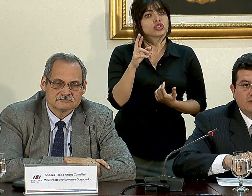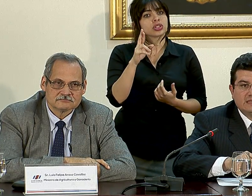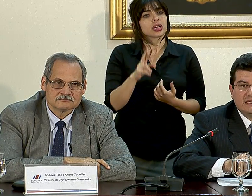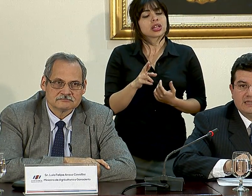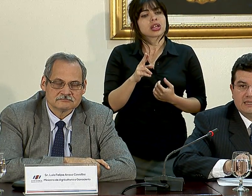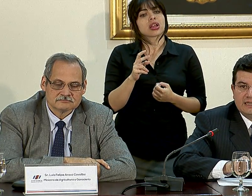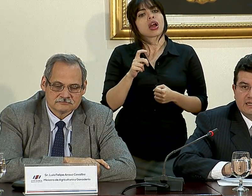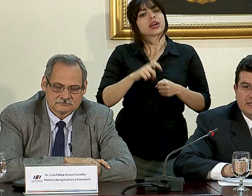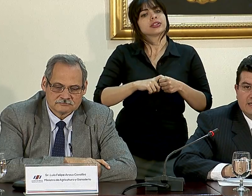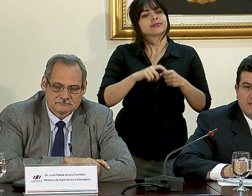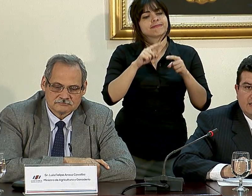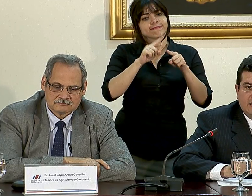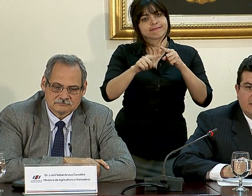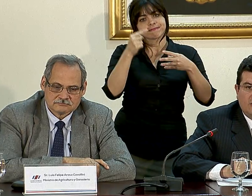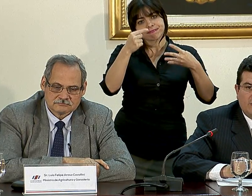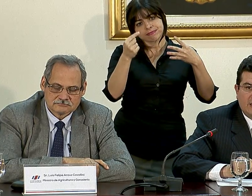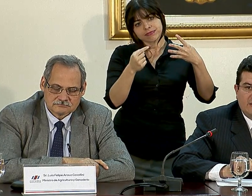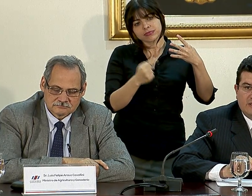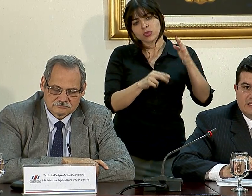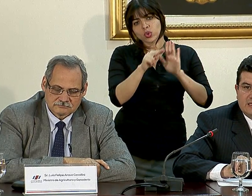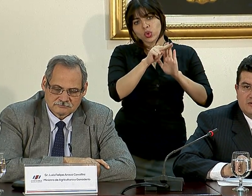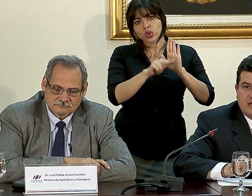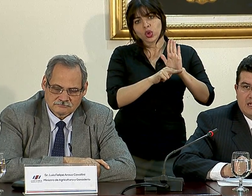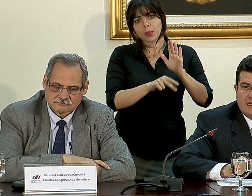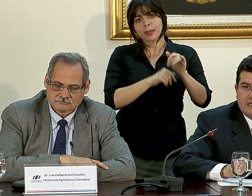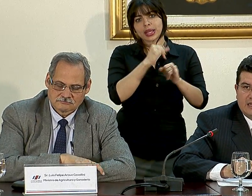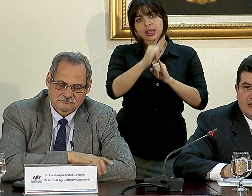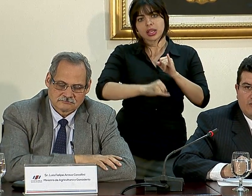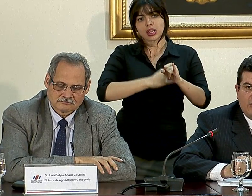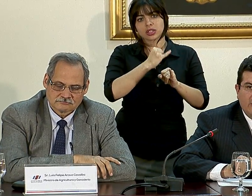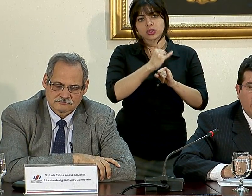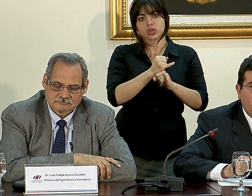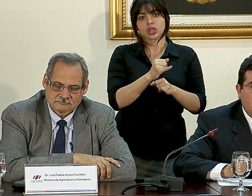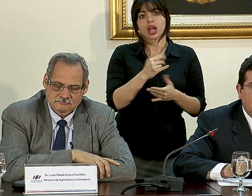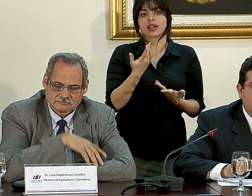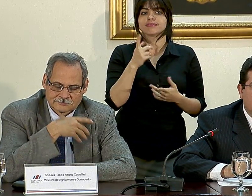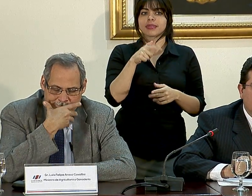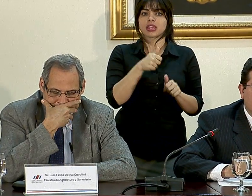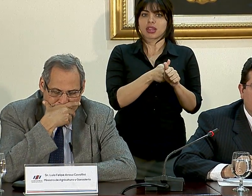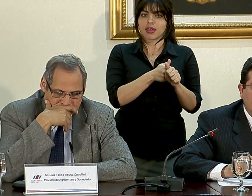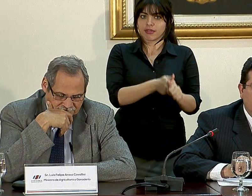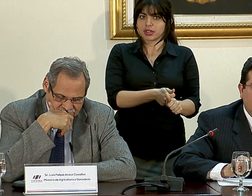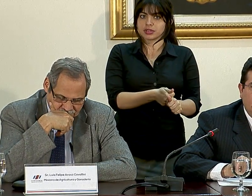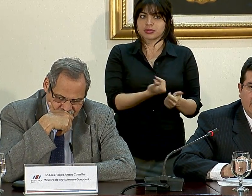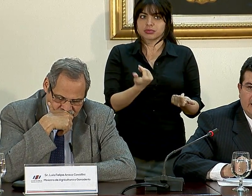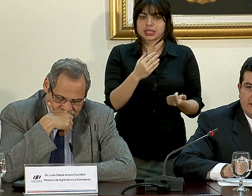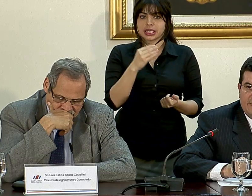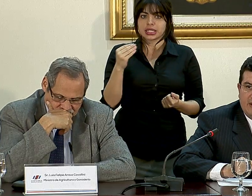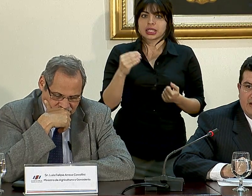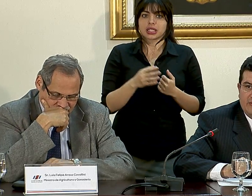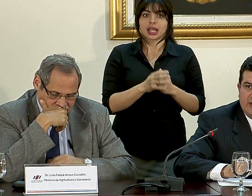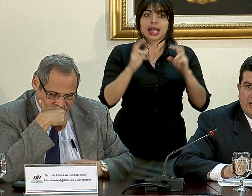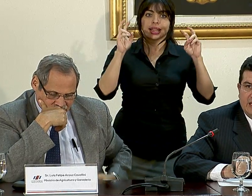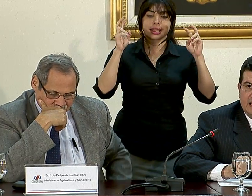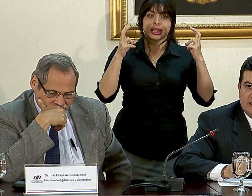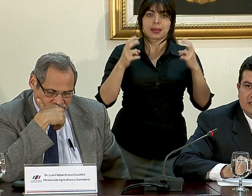suscrito alguna serie de normativa internacional a la cual debe apegarse y el